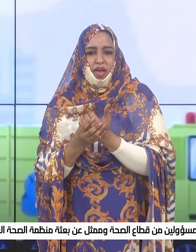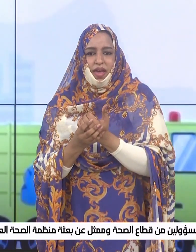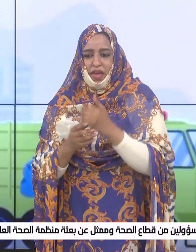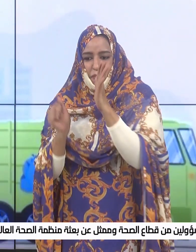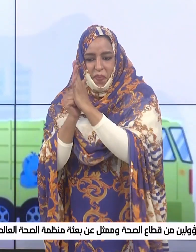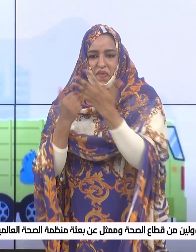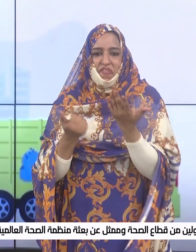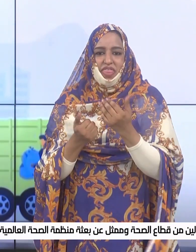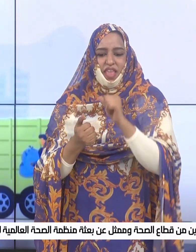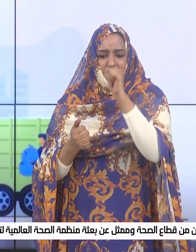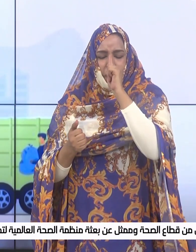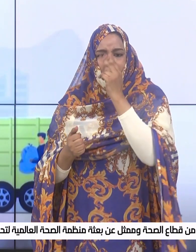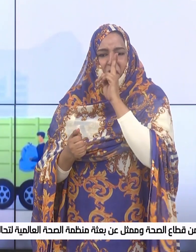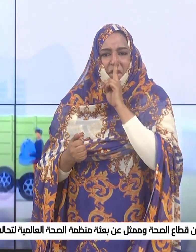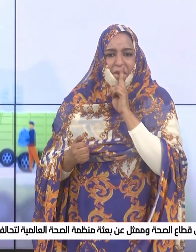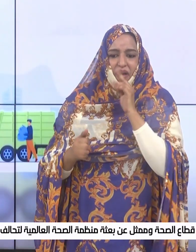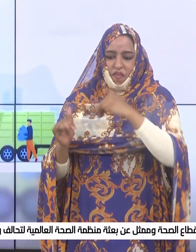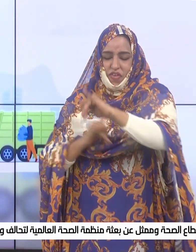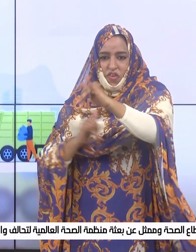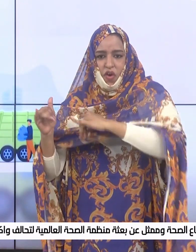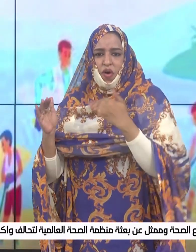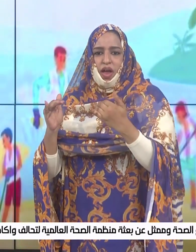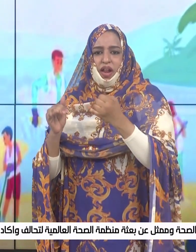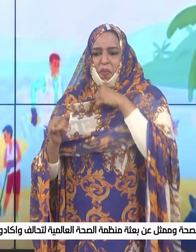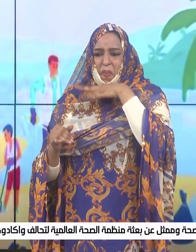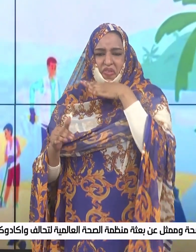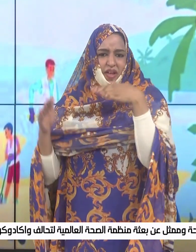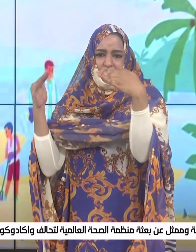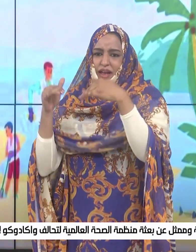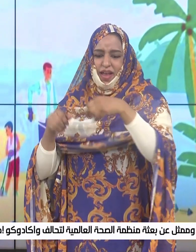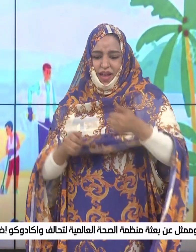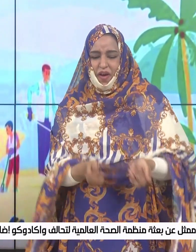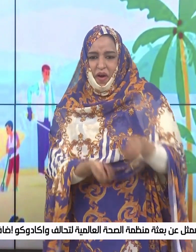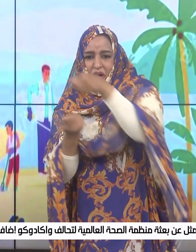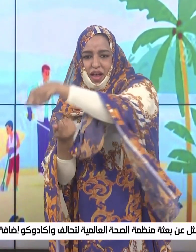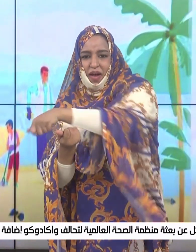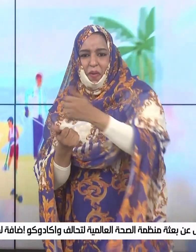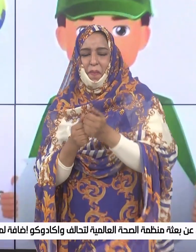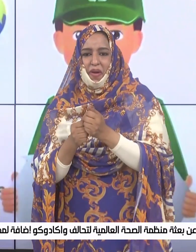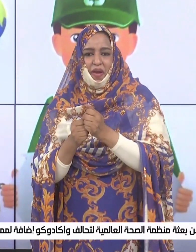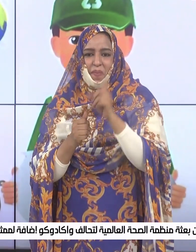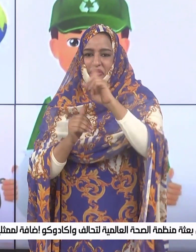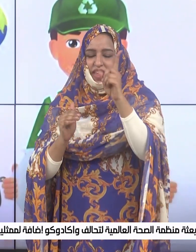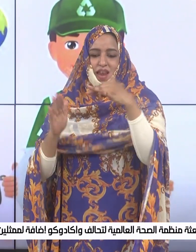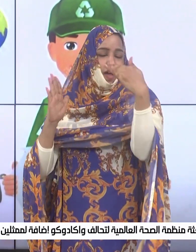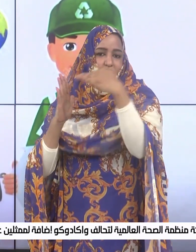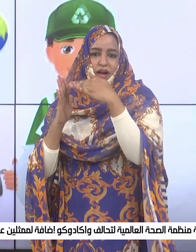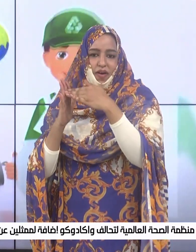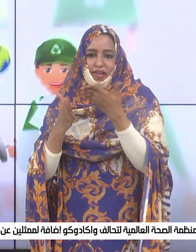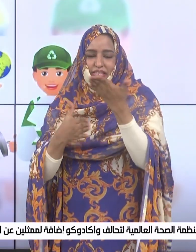وزيادة المعرفة فيما يتعلق بأهمية الحفاظ على البيئة وقيمة الموارد